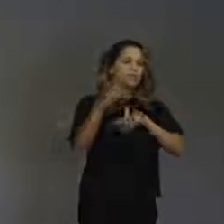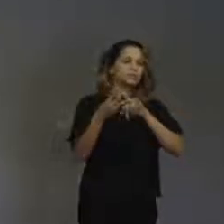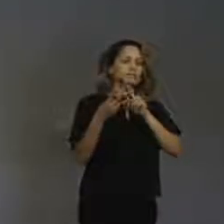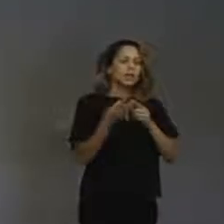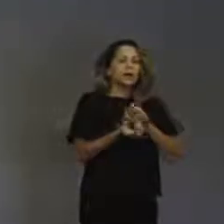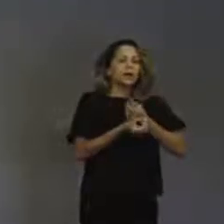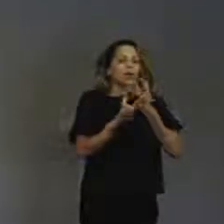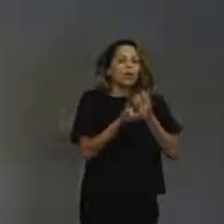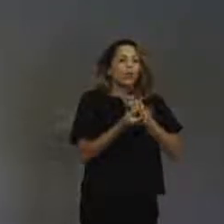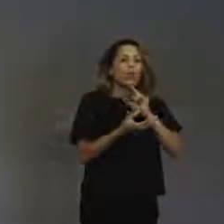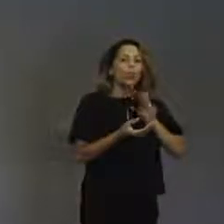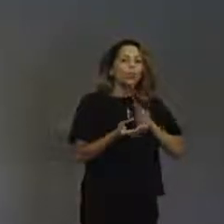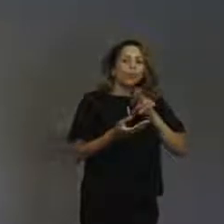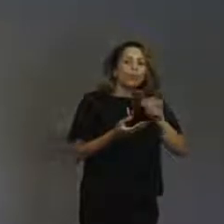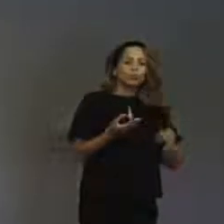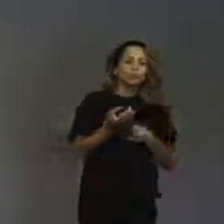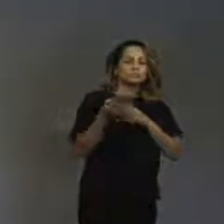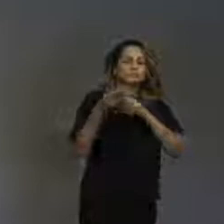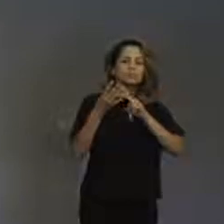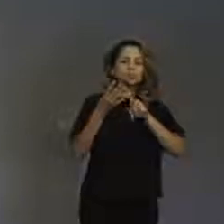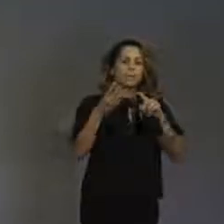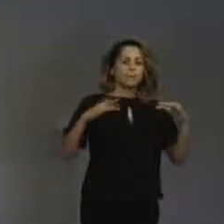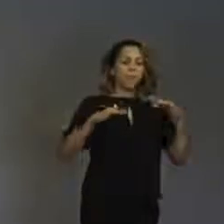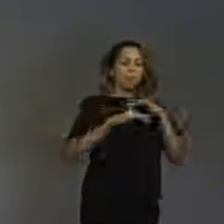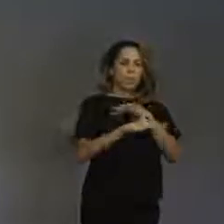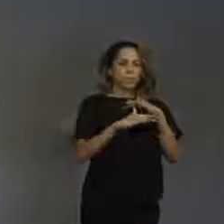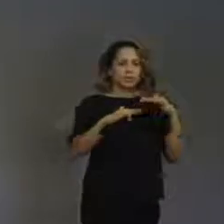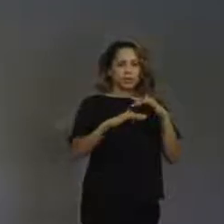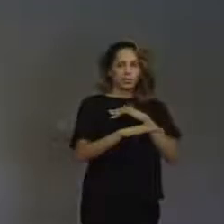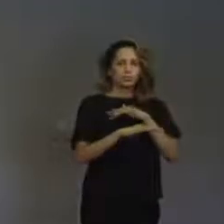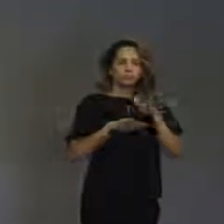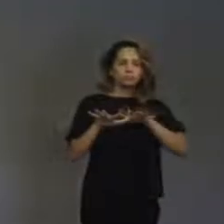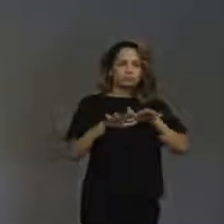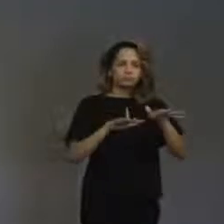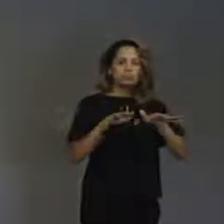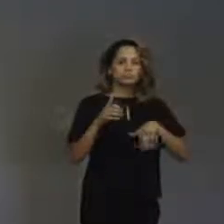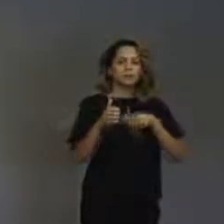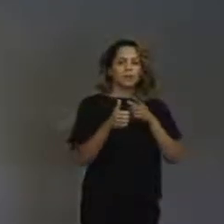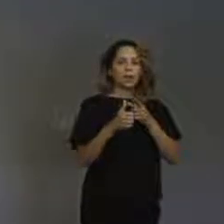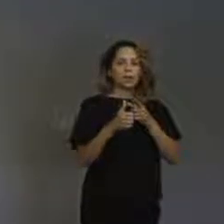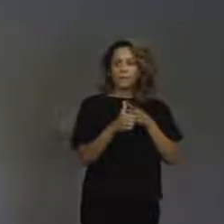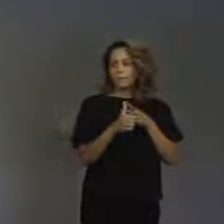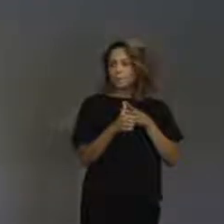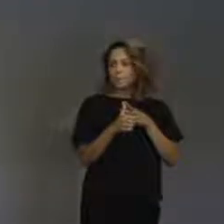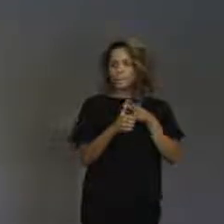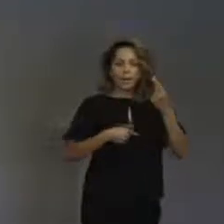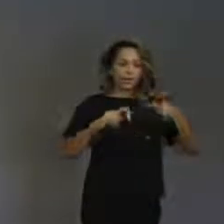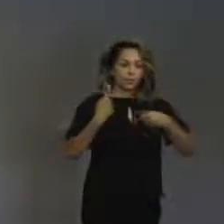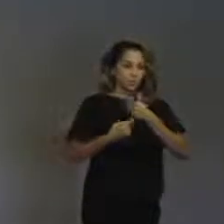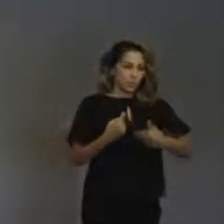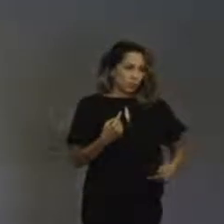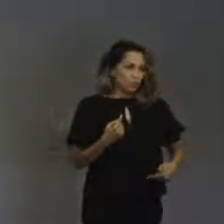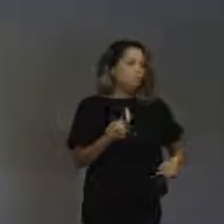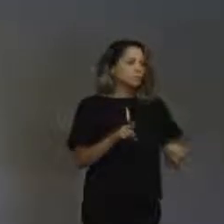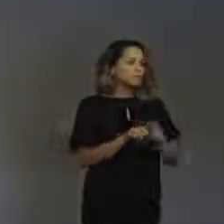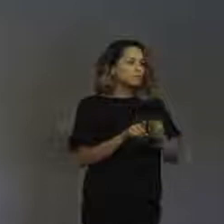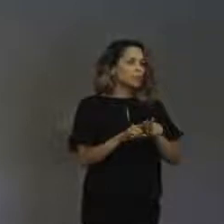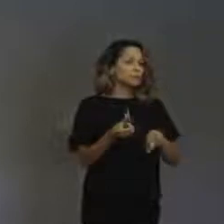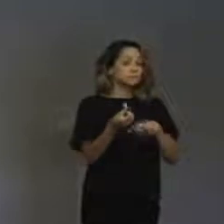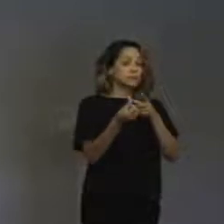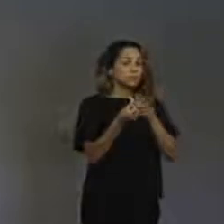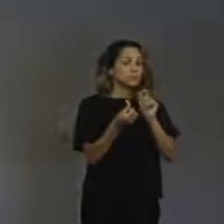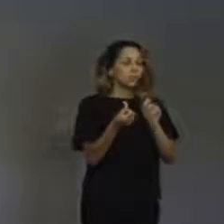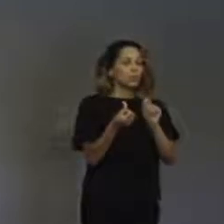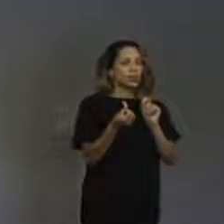dados, mobilidade urbana, políticas públicas e também a questão do investimento social privado, que é uma